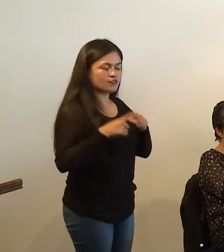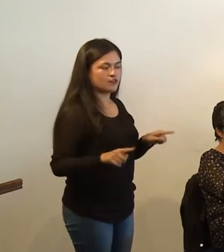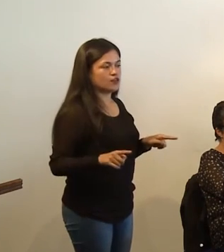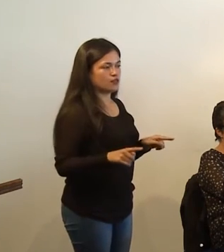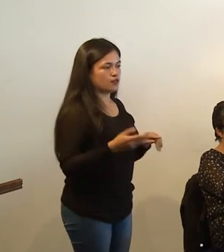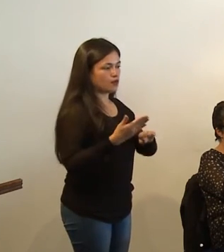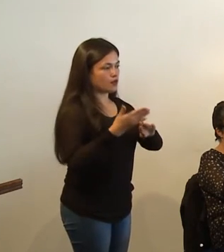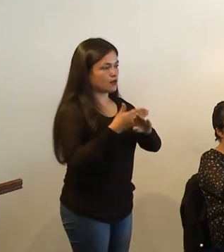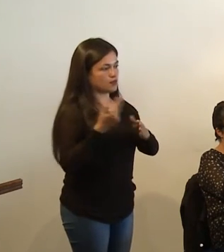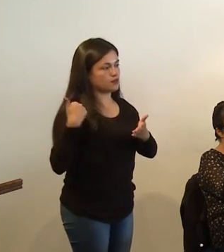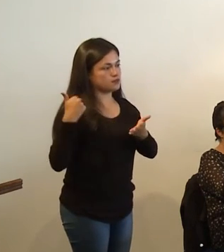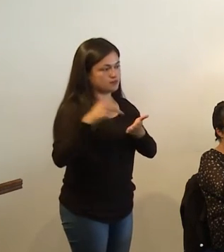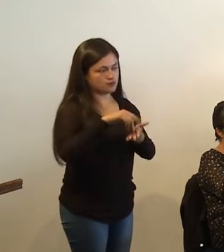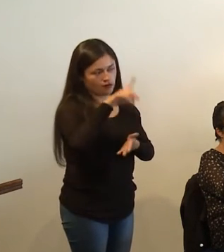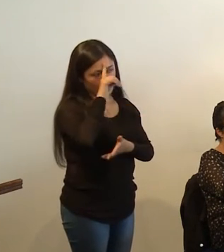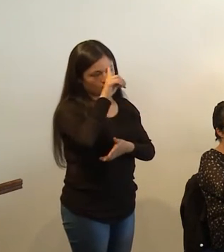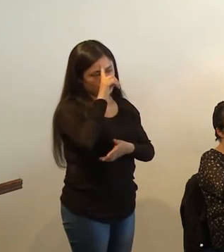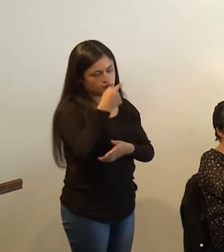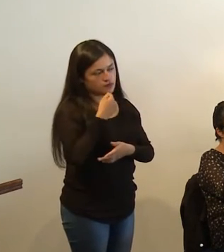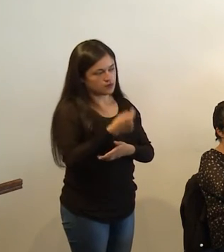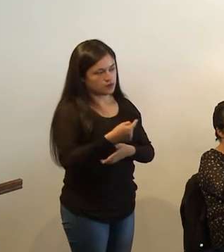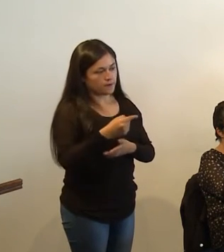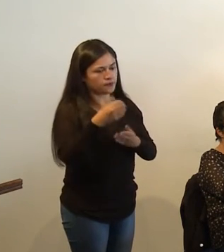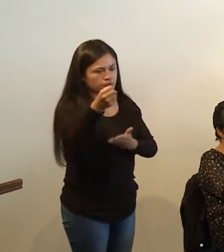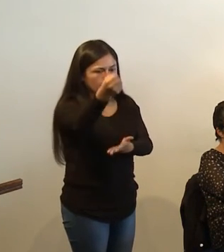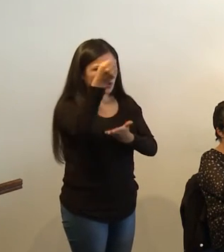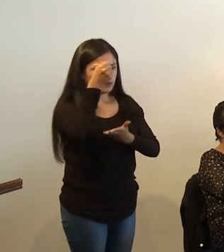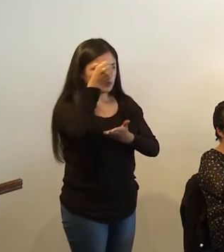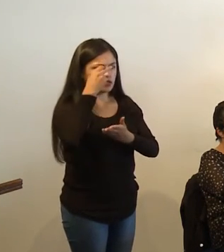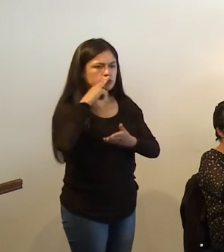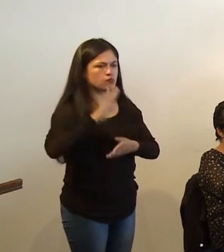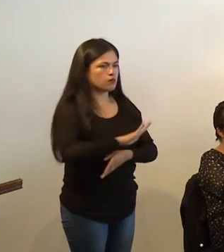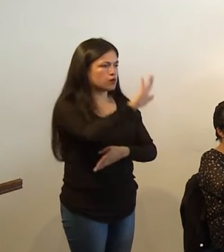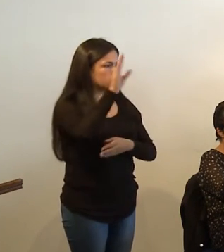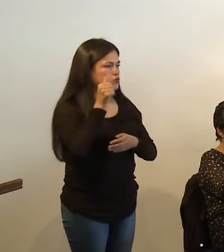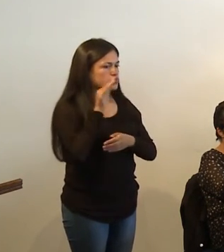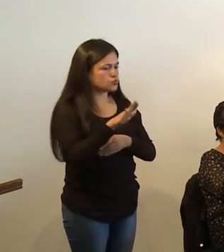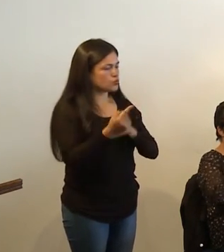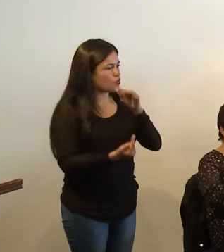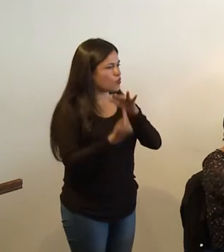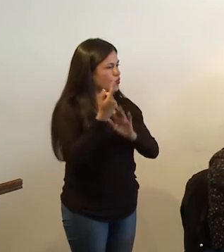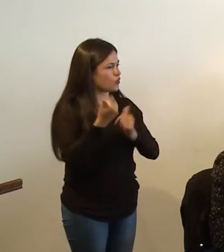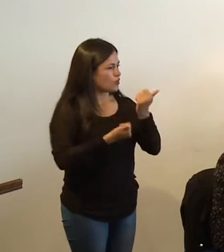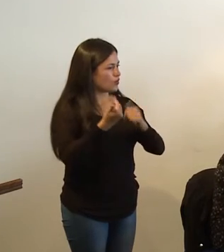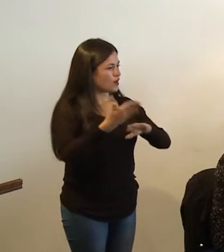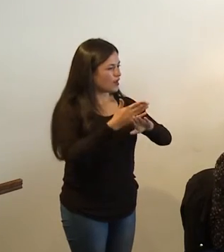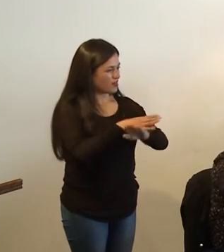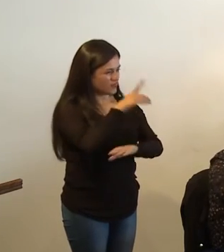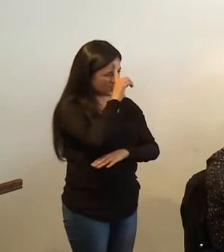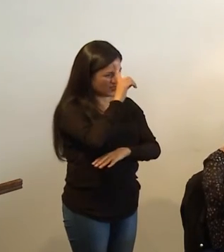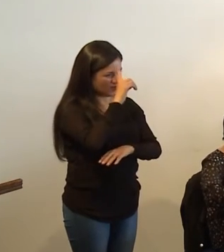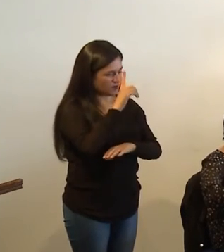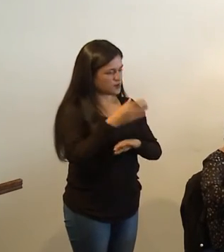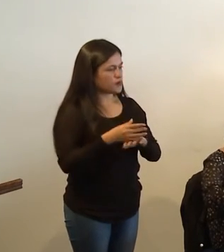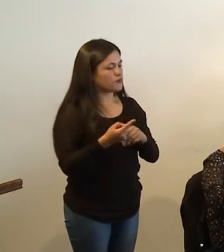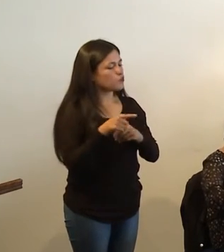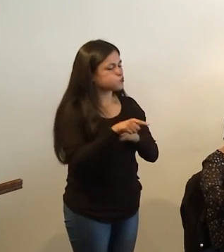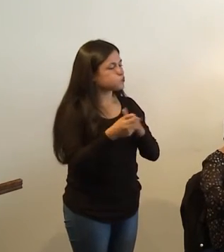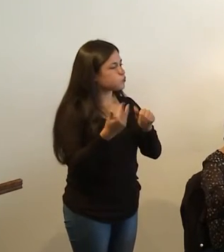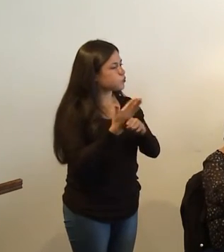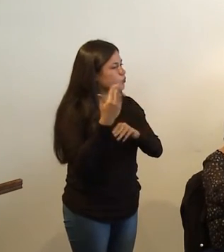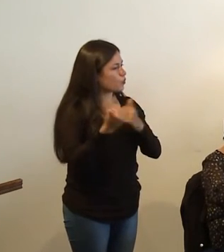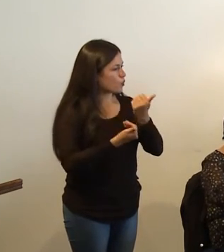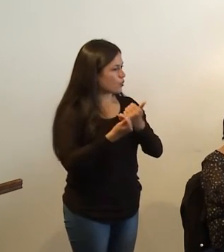que él decía, miren, lo que está generalizando el capitalismo naciente en ese momento en Alemania o general, es